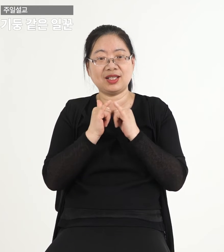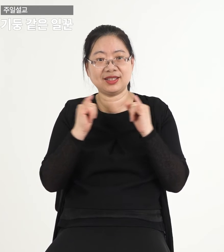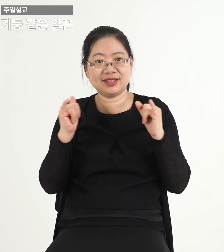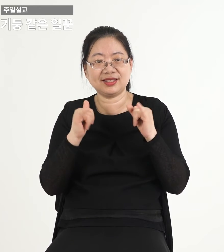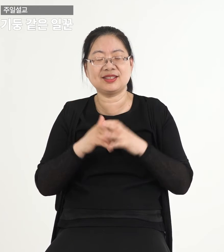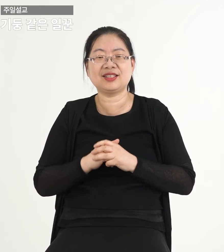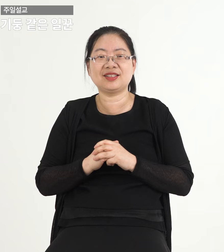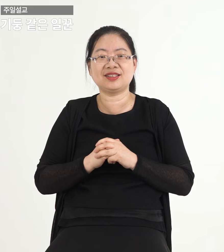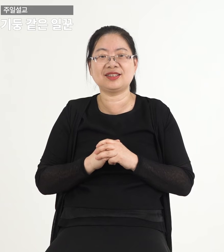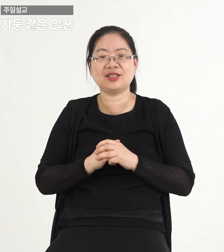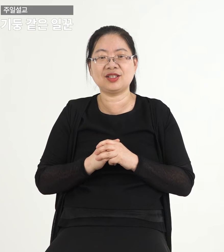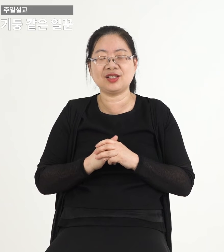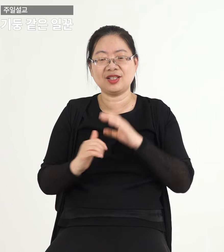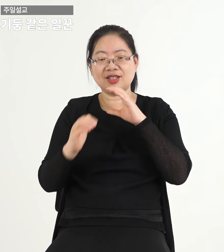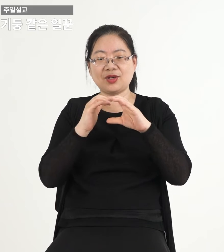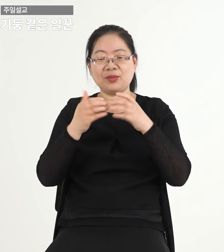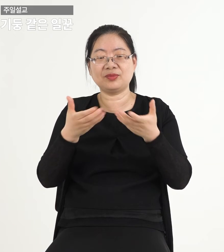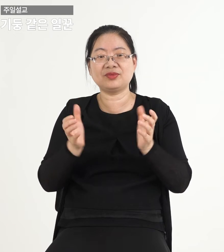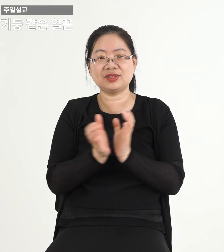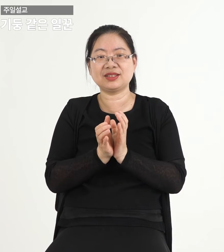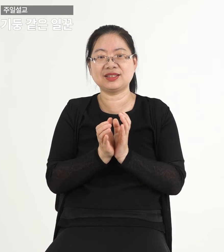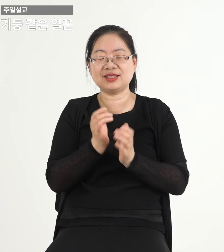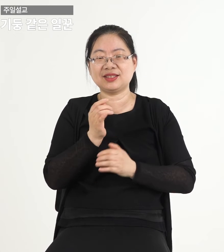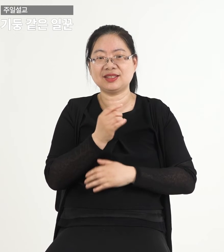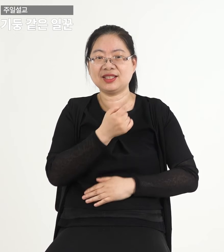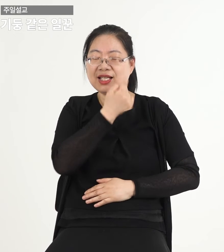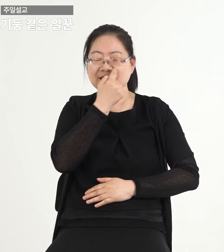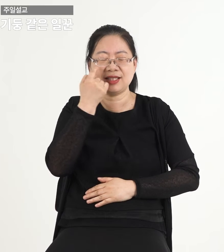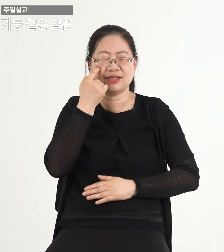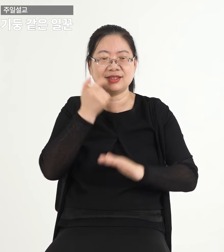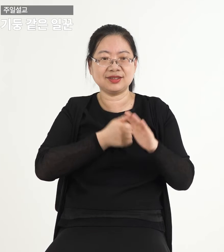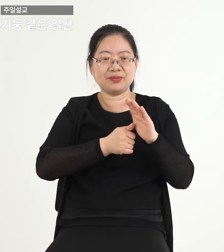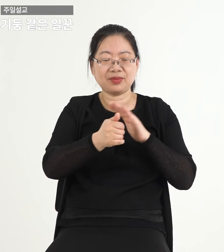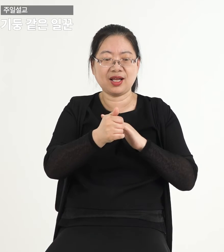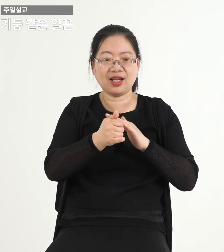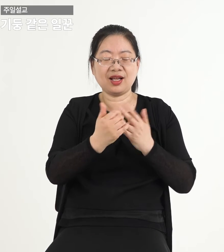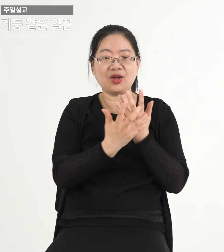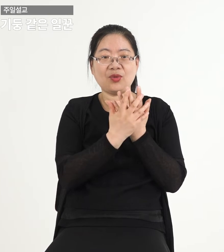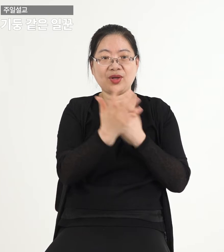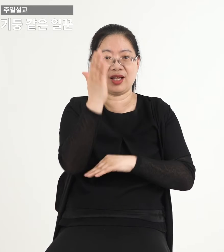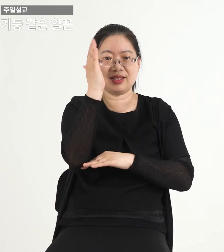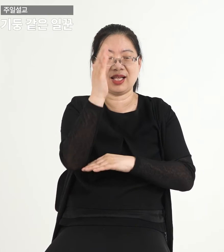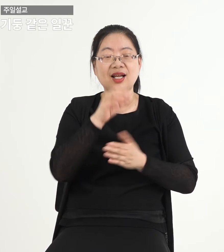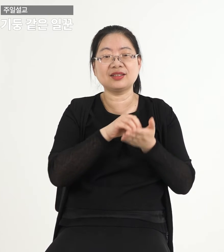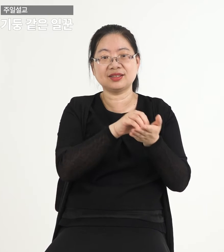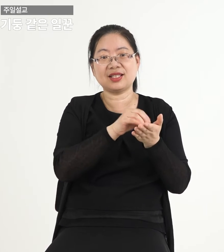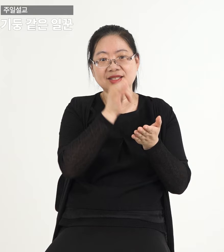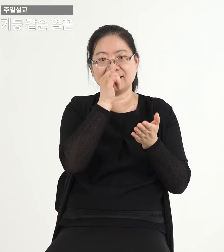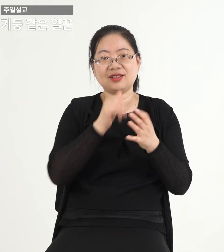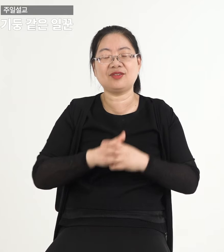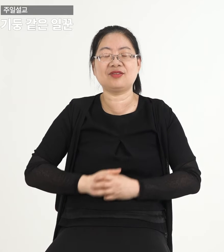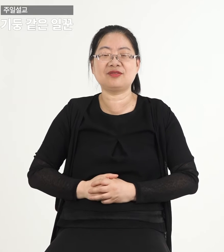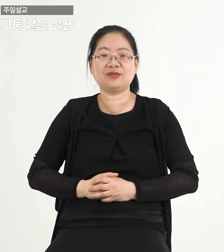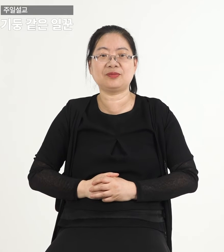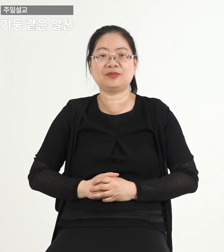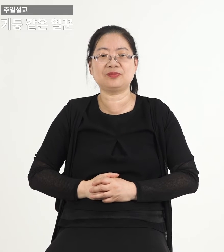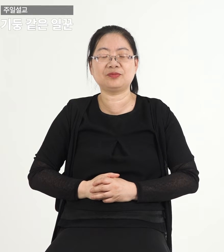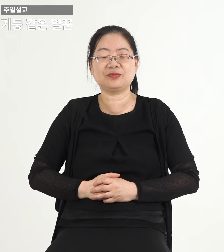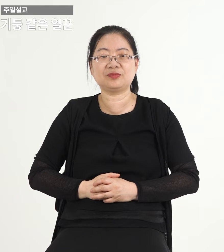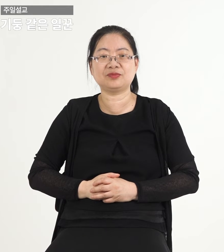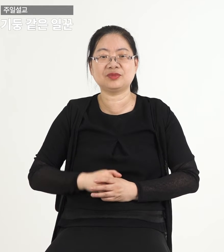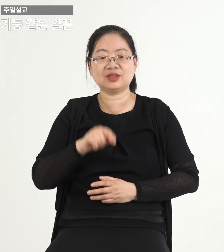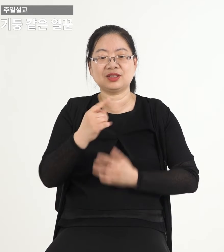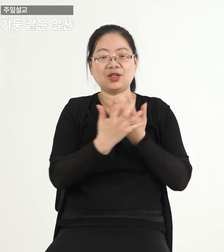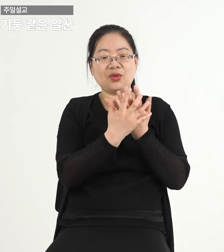유대인들의 커뮤니티인 상징적인 회당이 등장을 해요. 시나고그라 그러죠. 근데